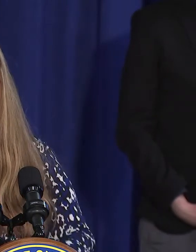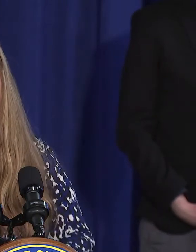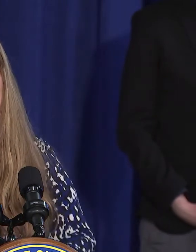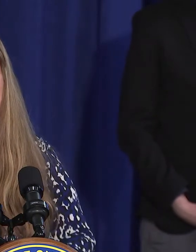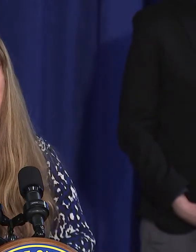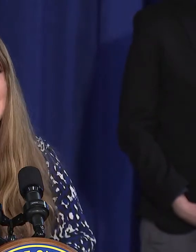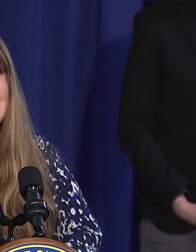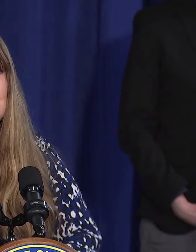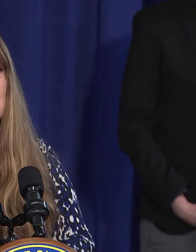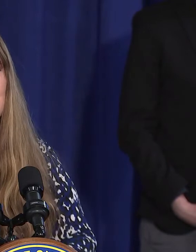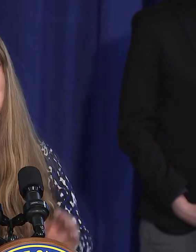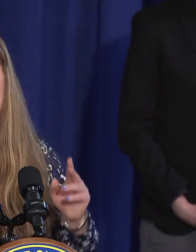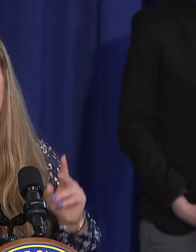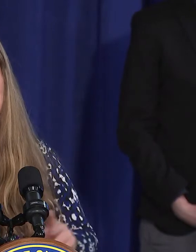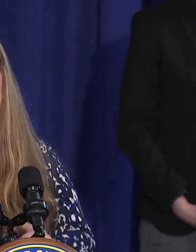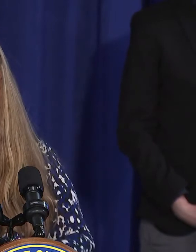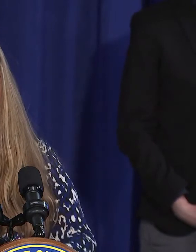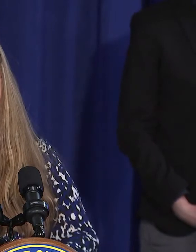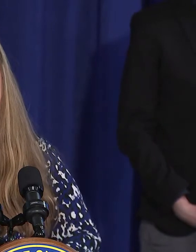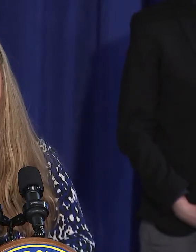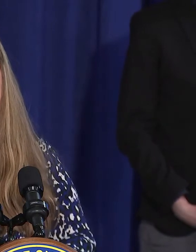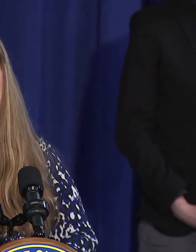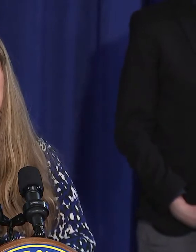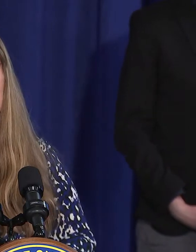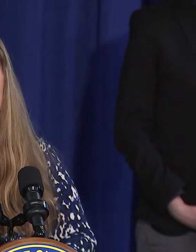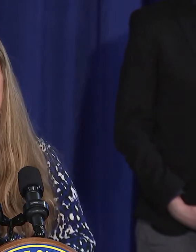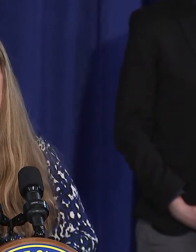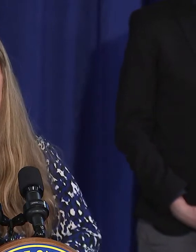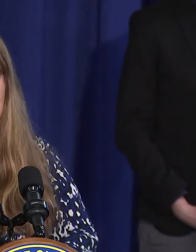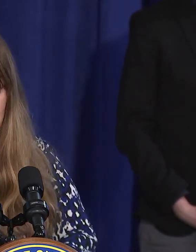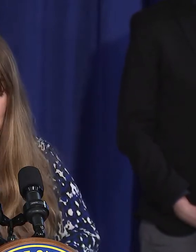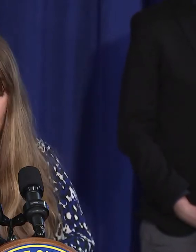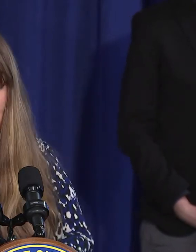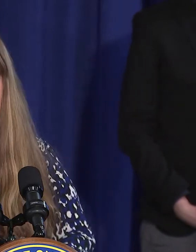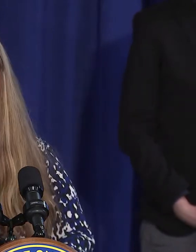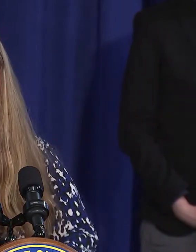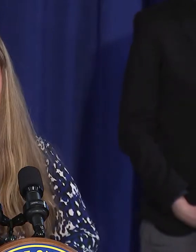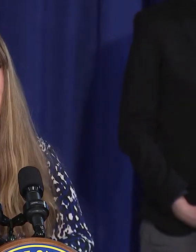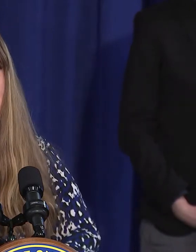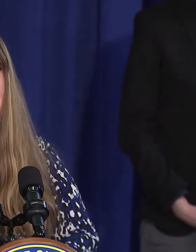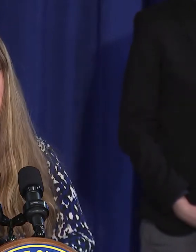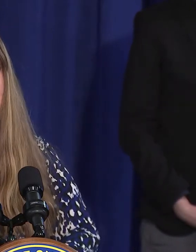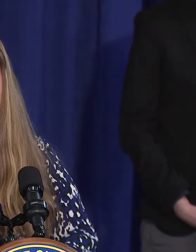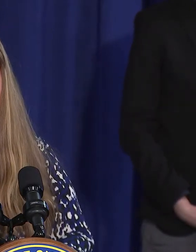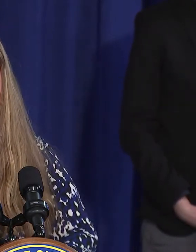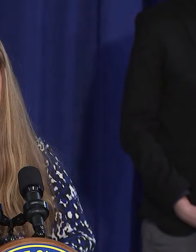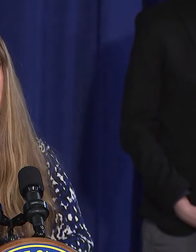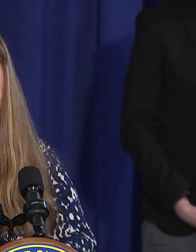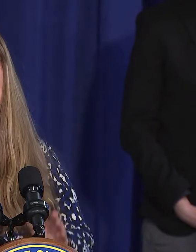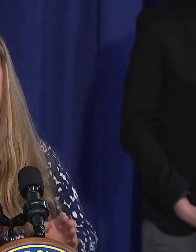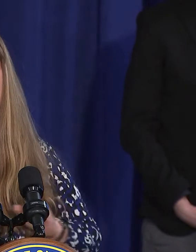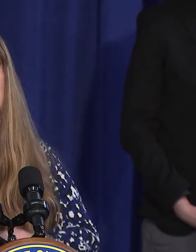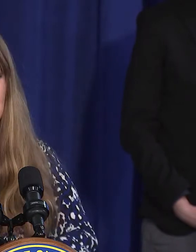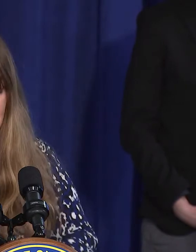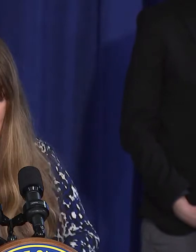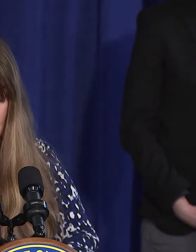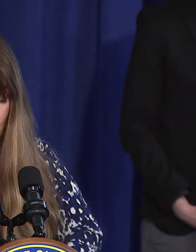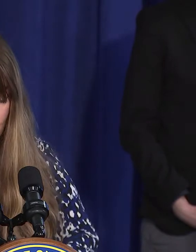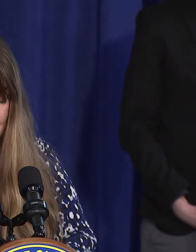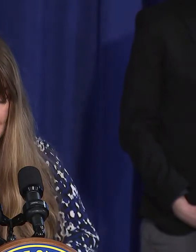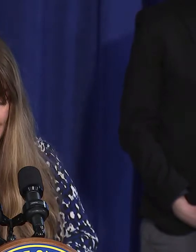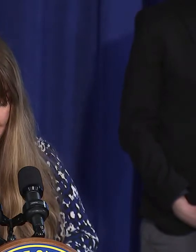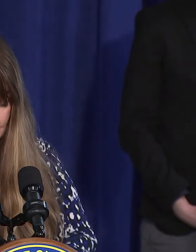nuestras clínicas, aquellas personas que más lo necesiten, incluyendo nuestros no vacunados, refugiados y